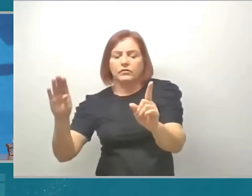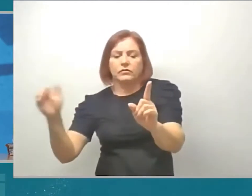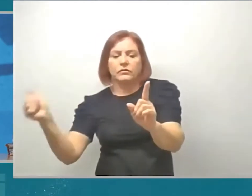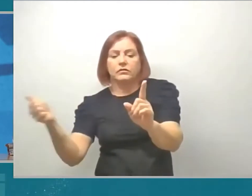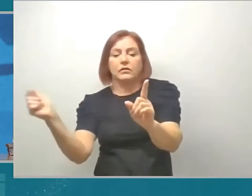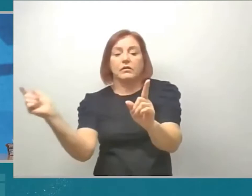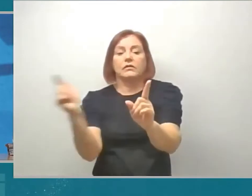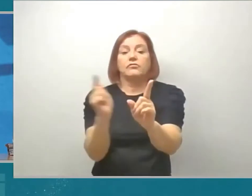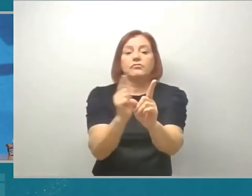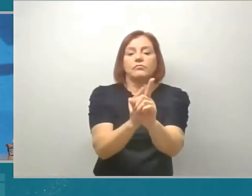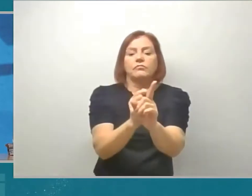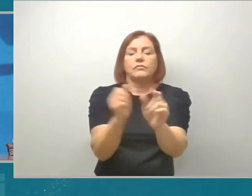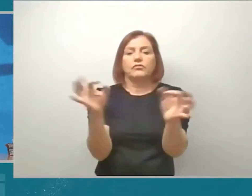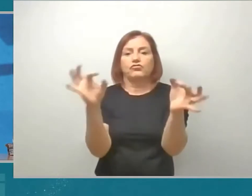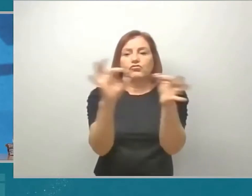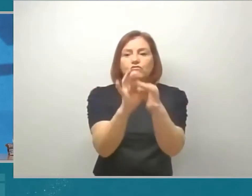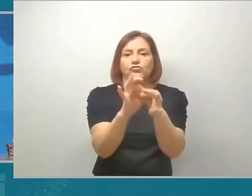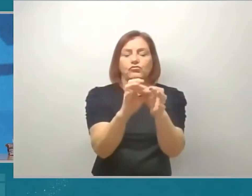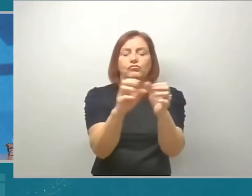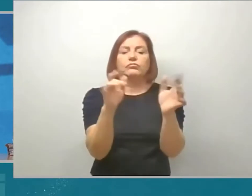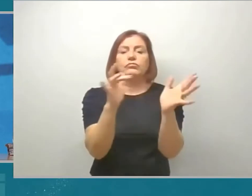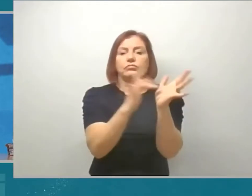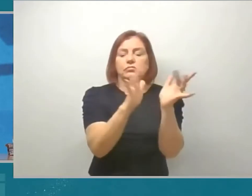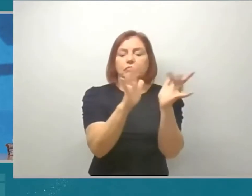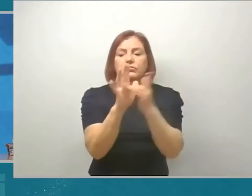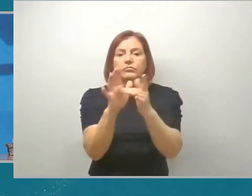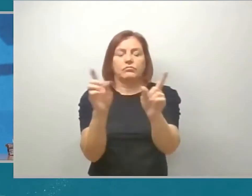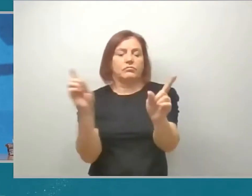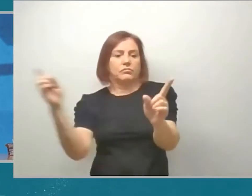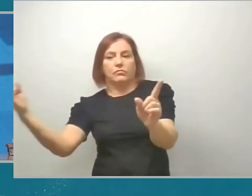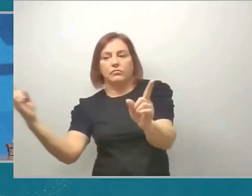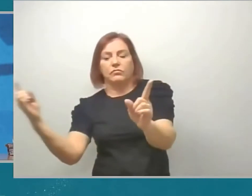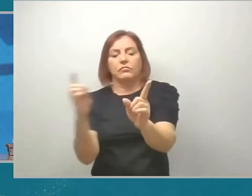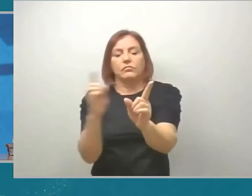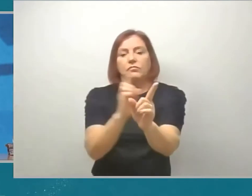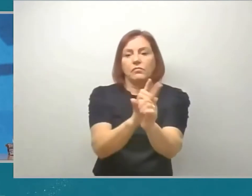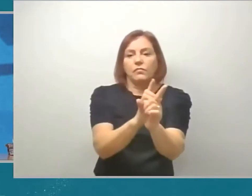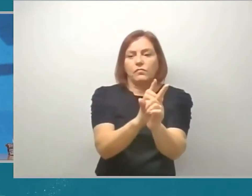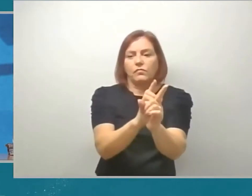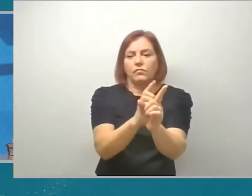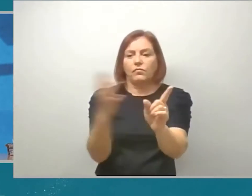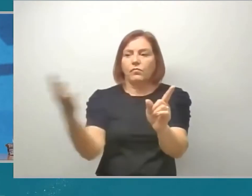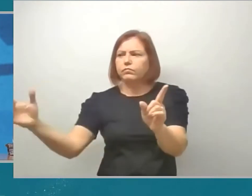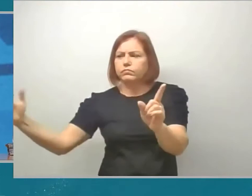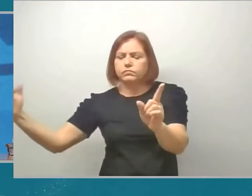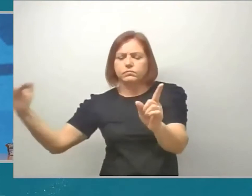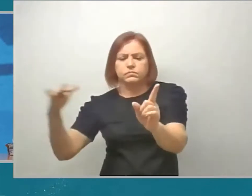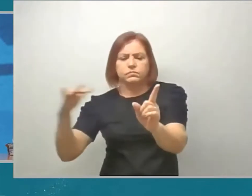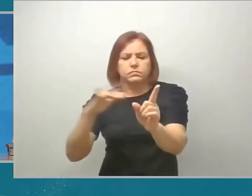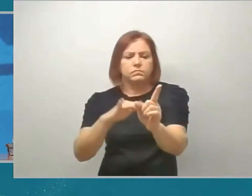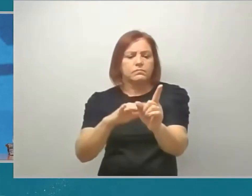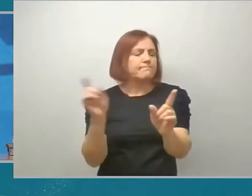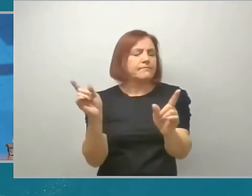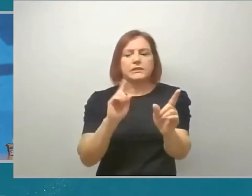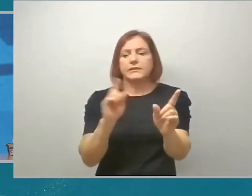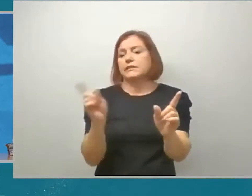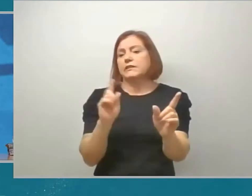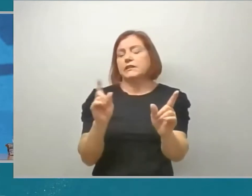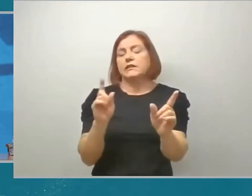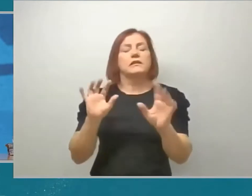E aí, irmãos, aqui no versículo 24, pois João ainda não tinha sido encarcerado. Isso era